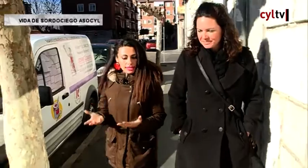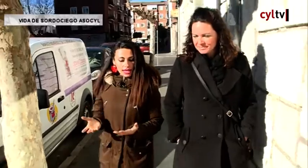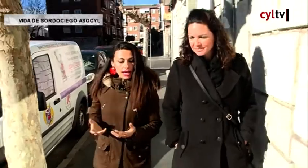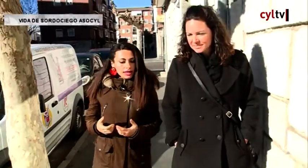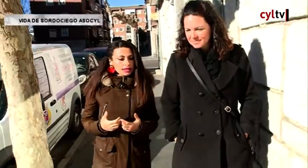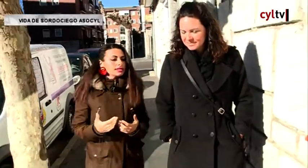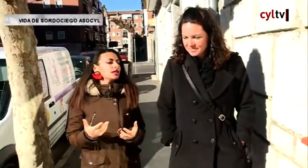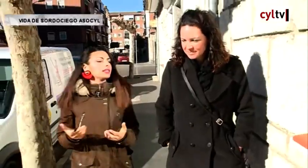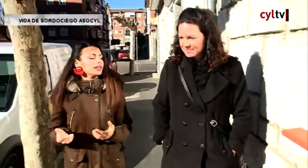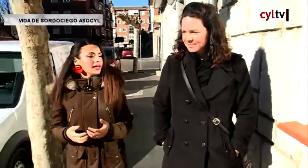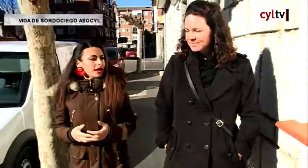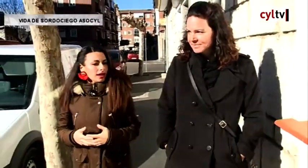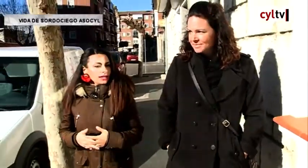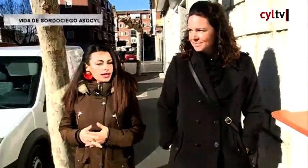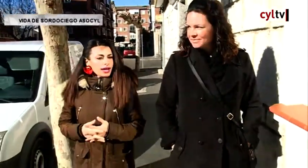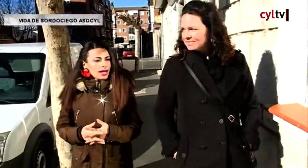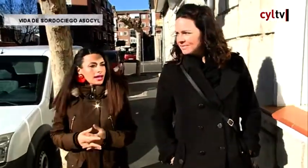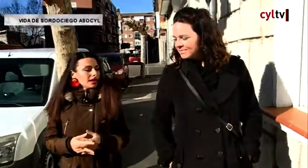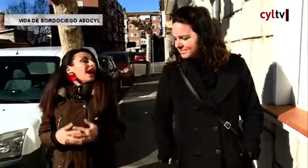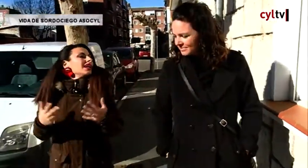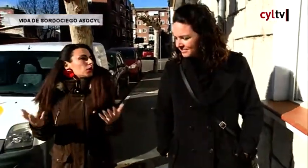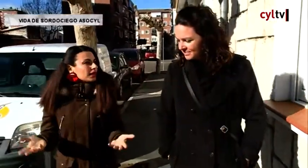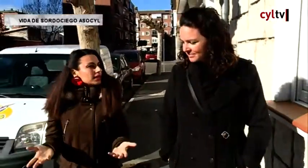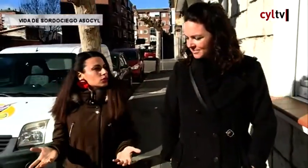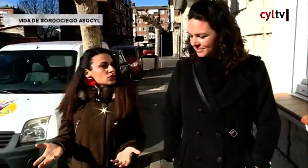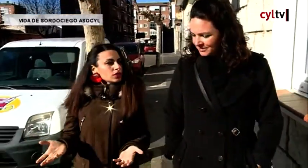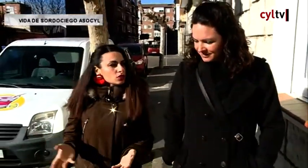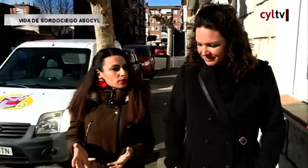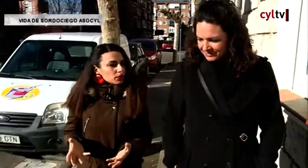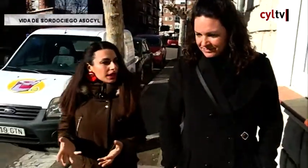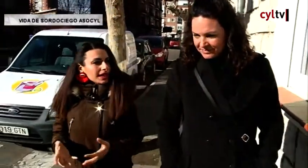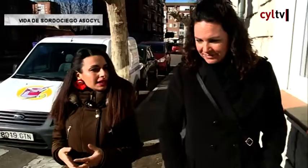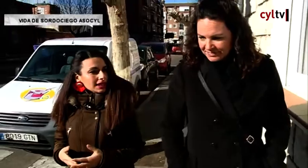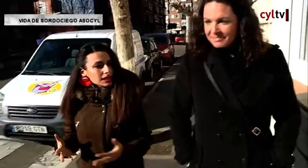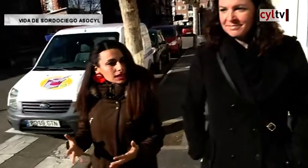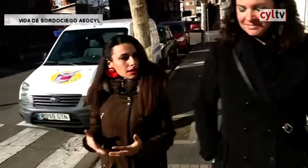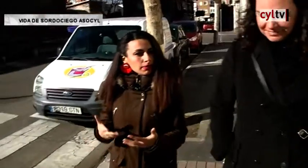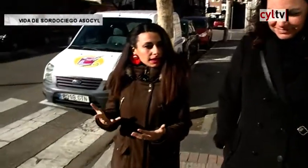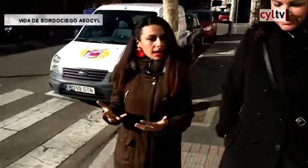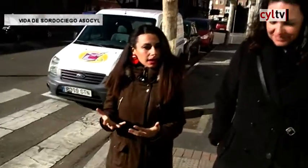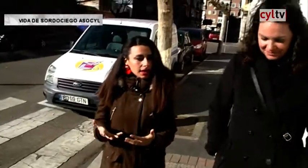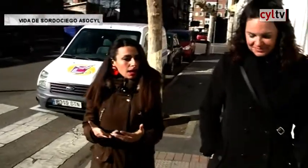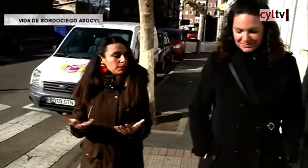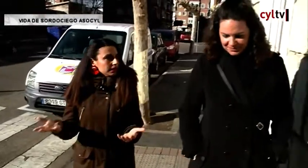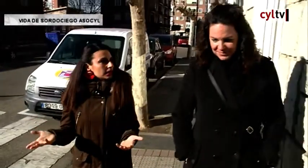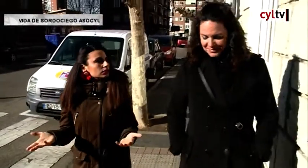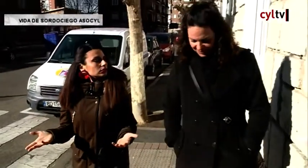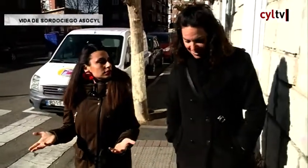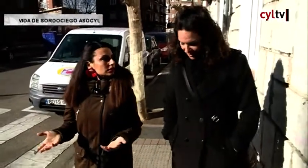a interesarte al lenguaje de los signos y por qué decidiste empezar a aprenderlo? Me lo han